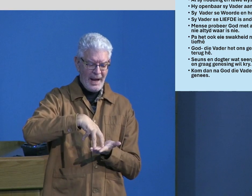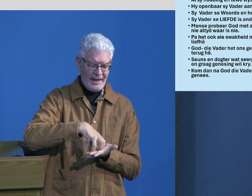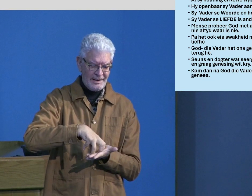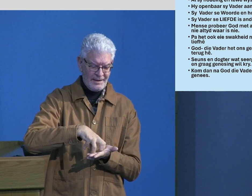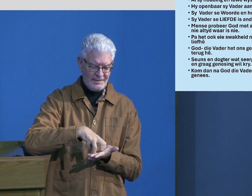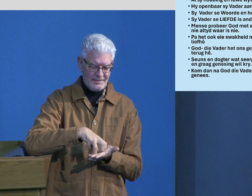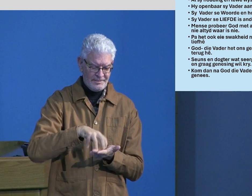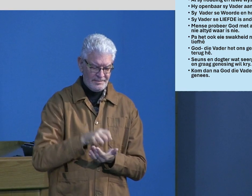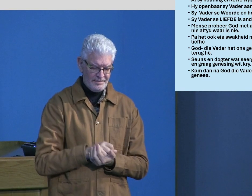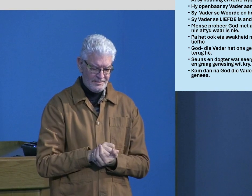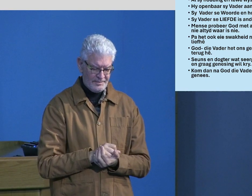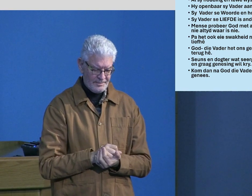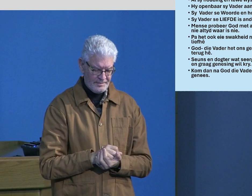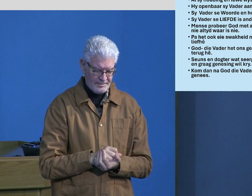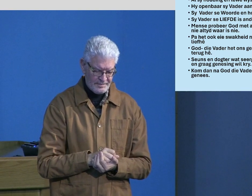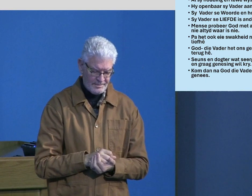'n wêreldse pappa het sy eie swakhede.